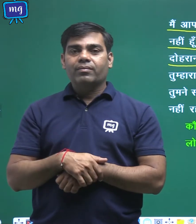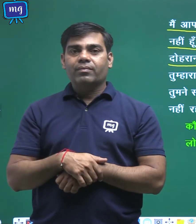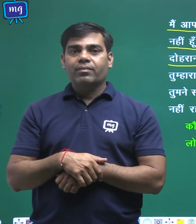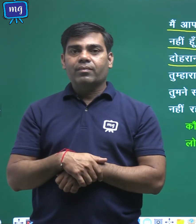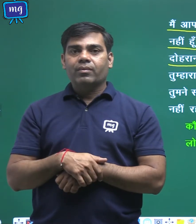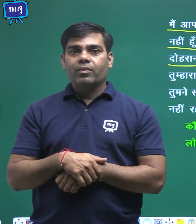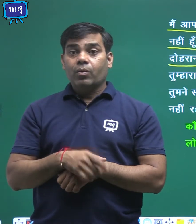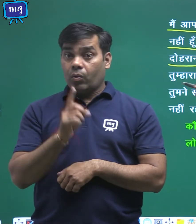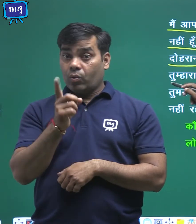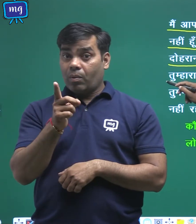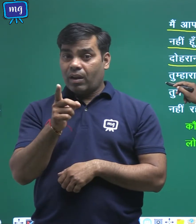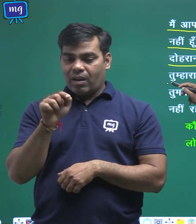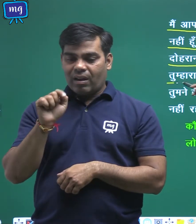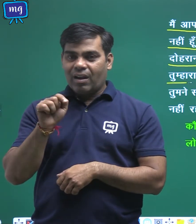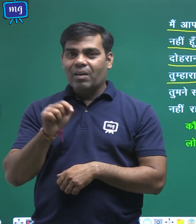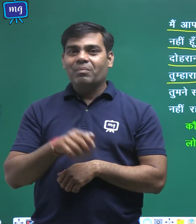तुम्हारा काम